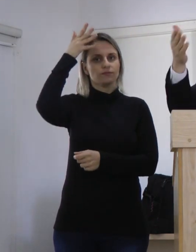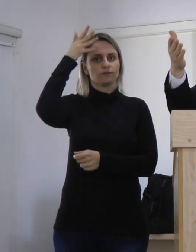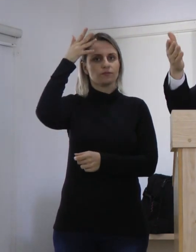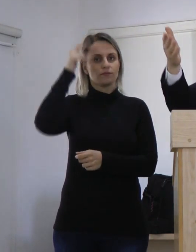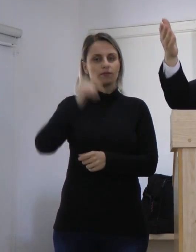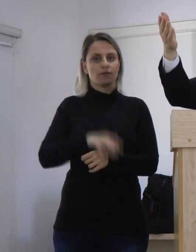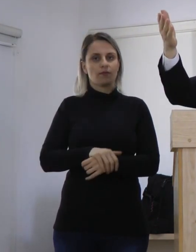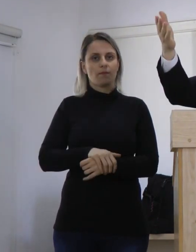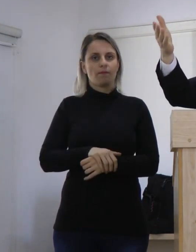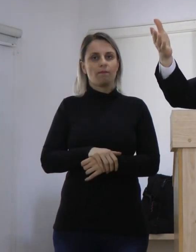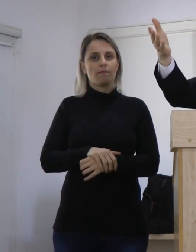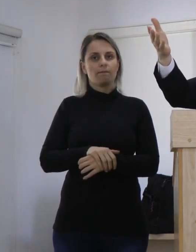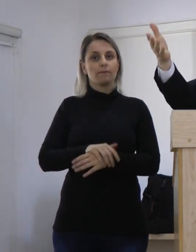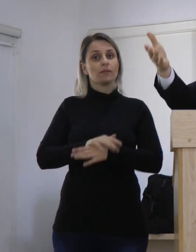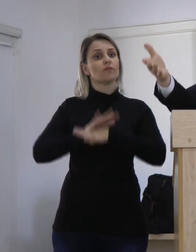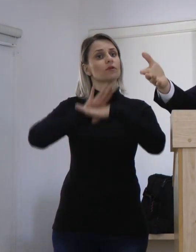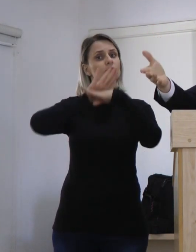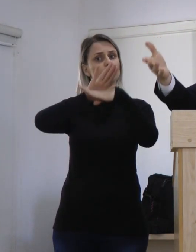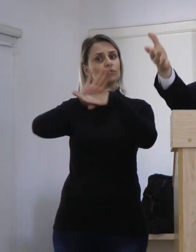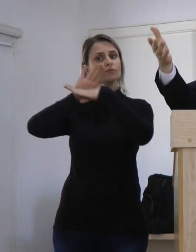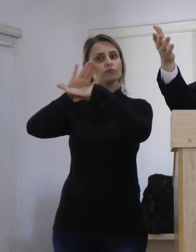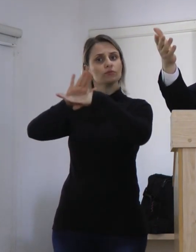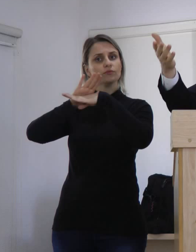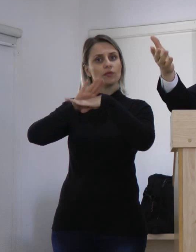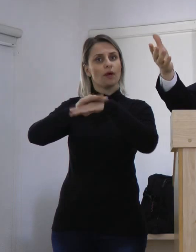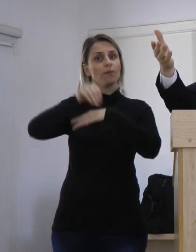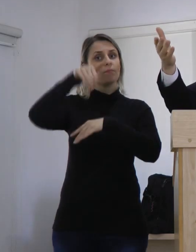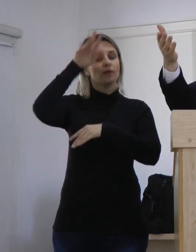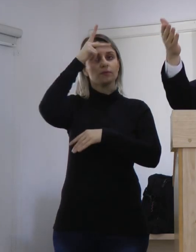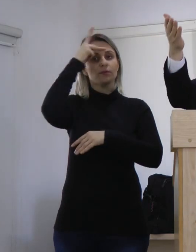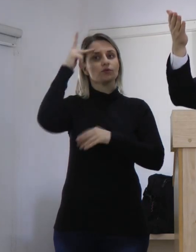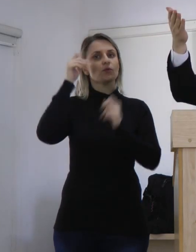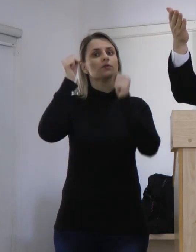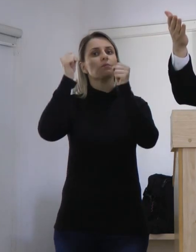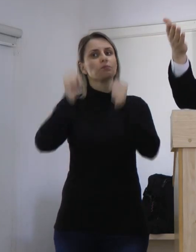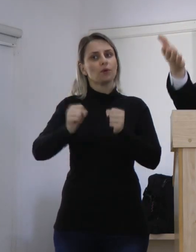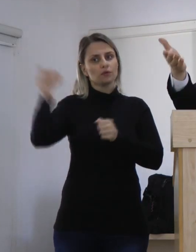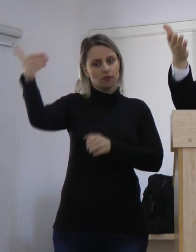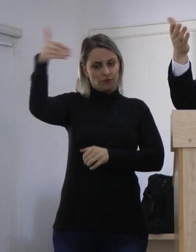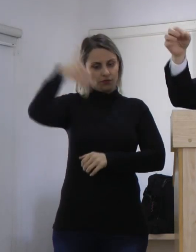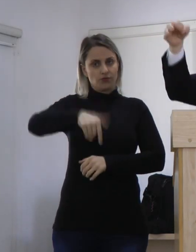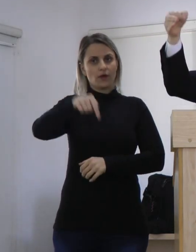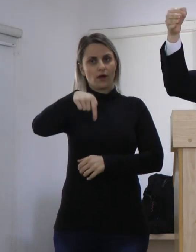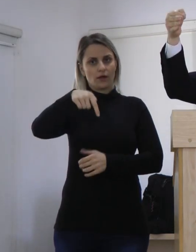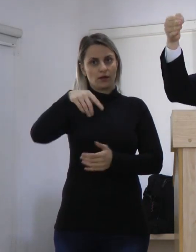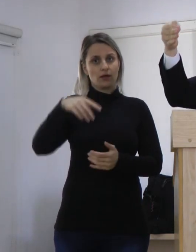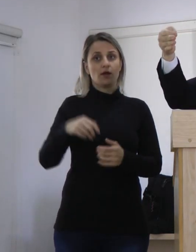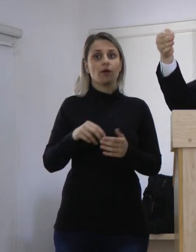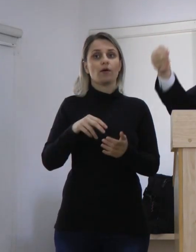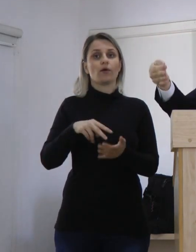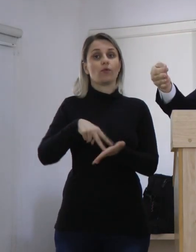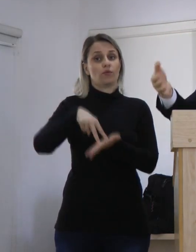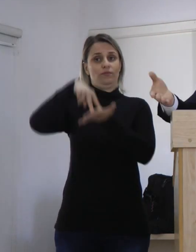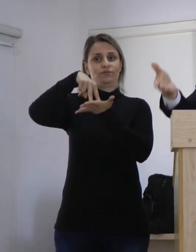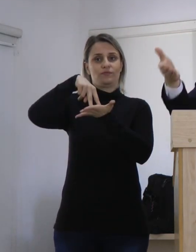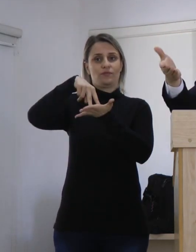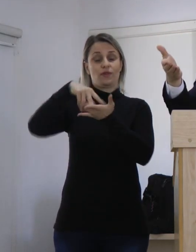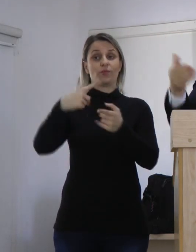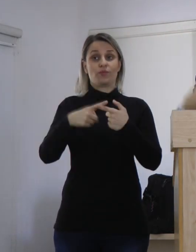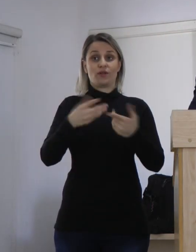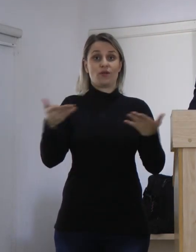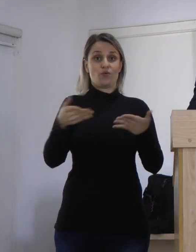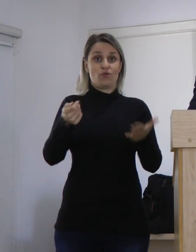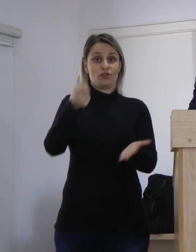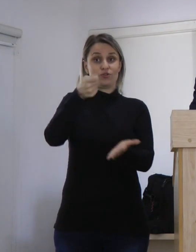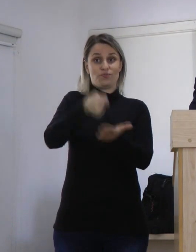Vamos ajudar que mais pessoas possam vir aqui ao nosso lar pela plataforma de elevação que hoje é obrigatório por lei, quando a